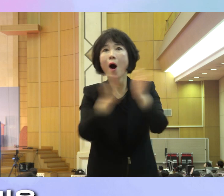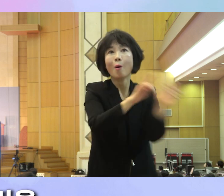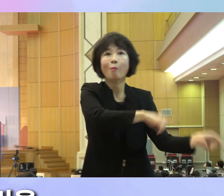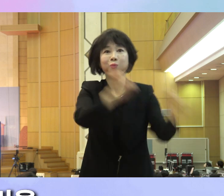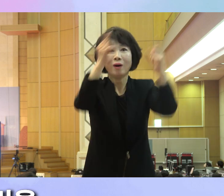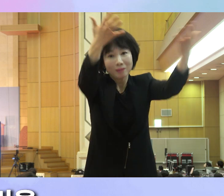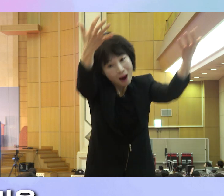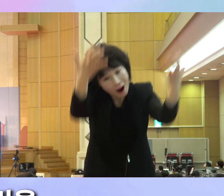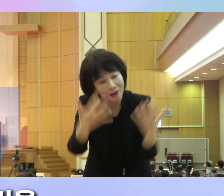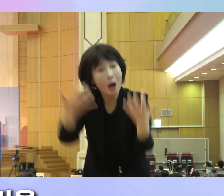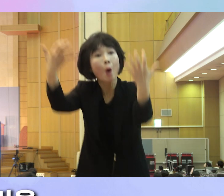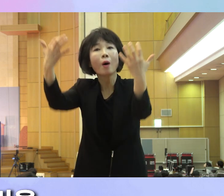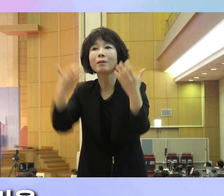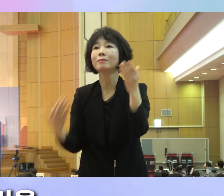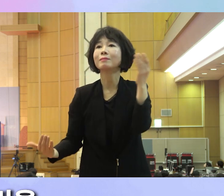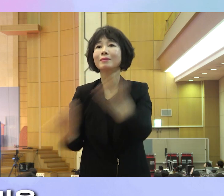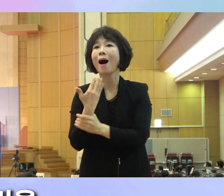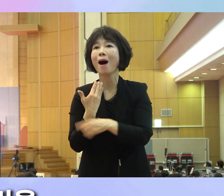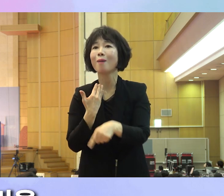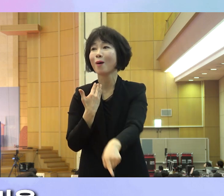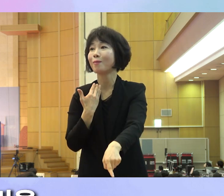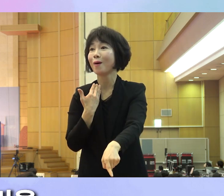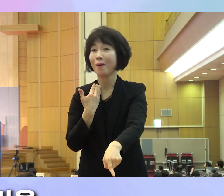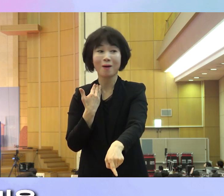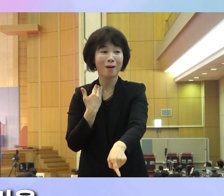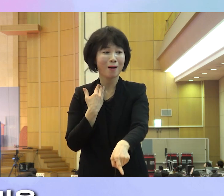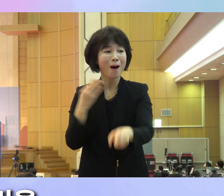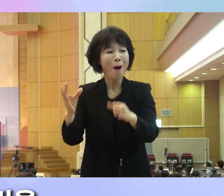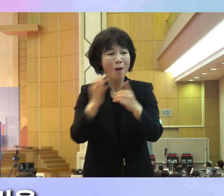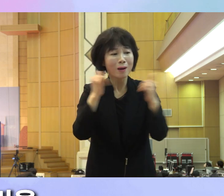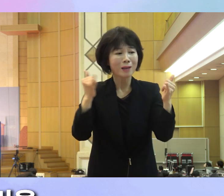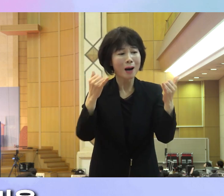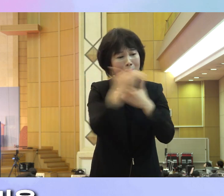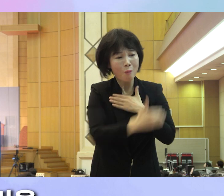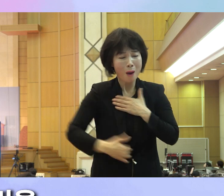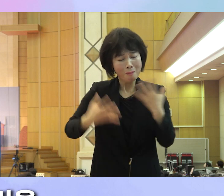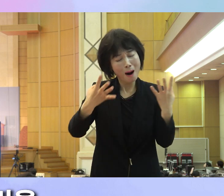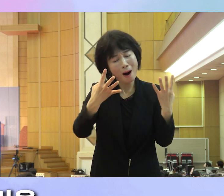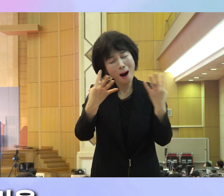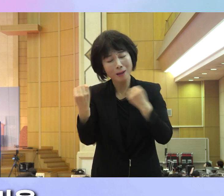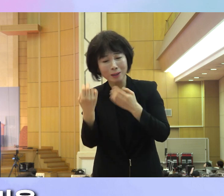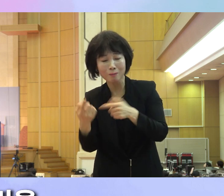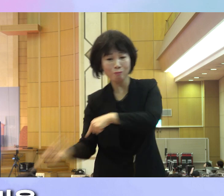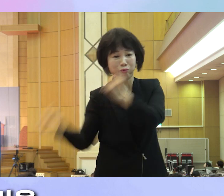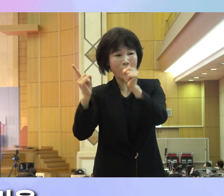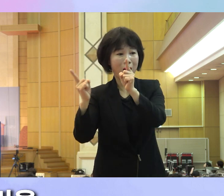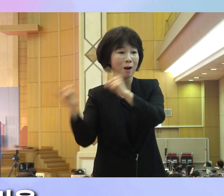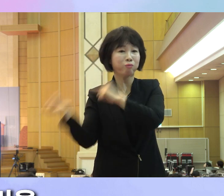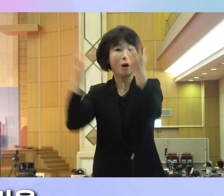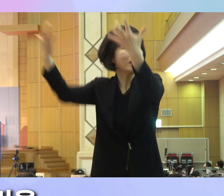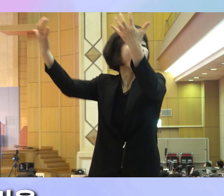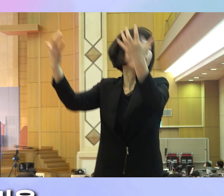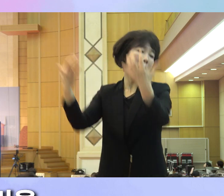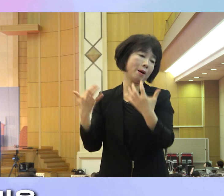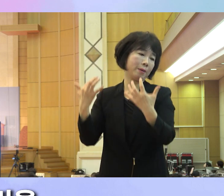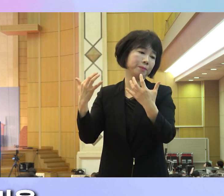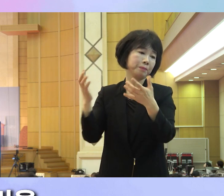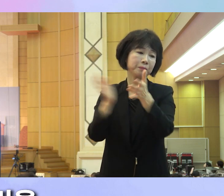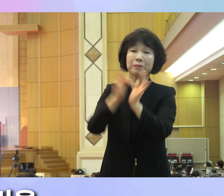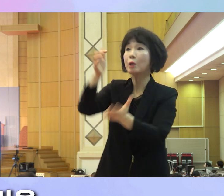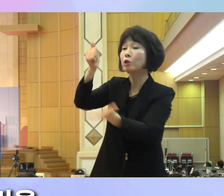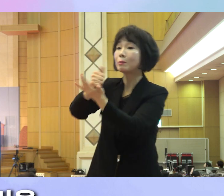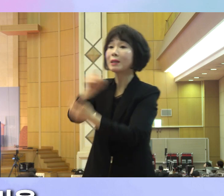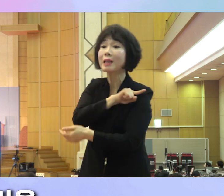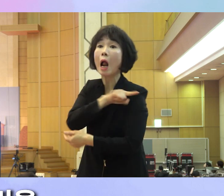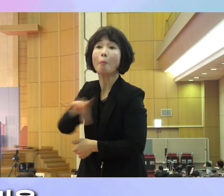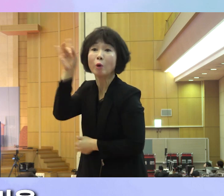일들이 생겼다는 걸 지금 말하고 있는 것입니다. 성도의 몸이 많이 일어나되, 언제? 예수의 부활 후에 예수님 먼저